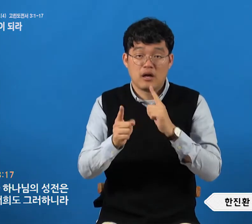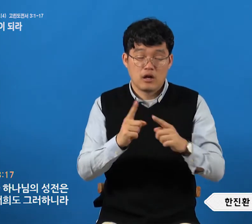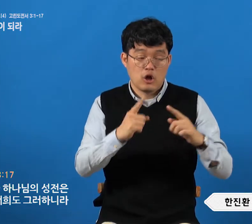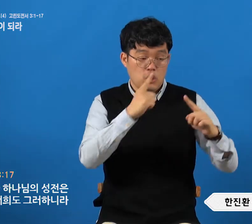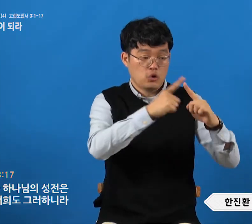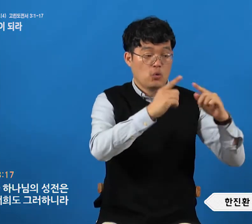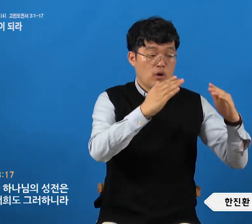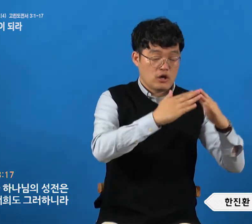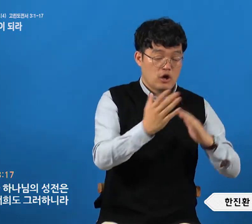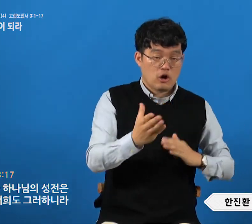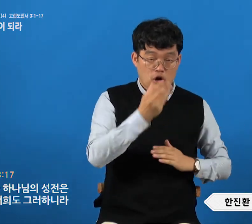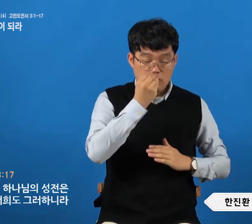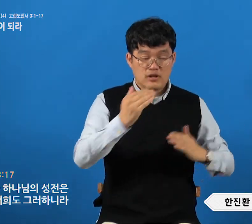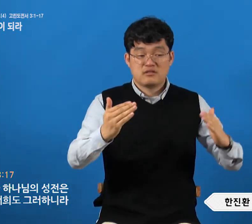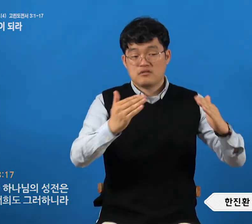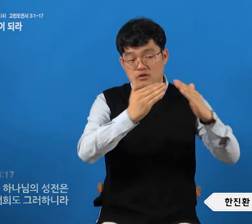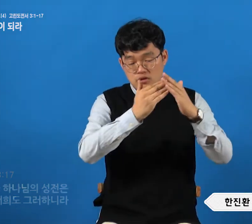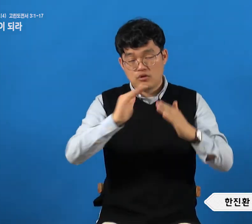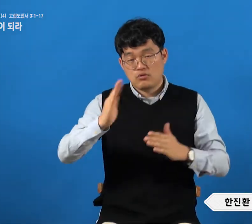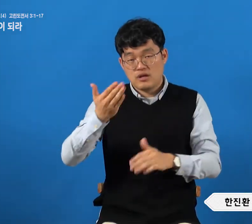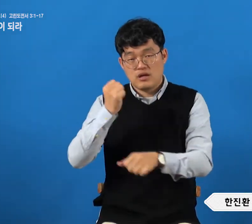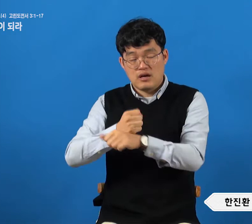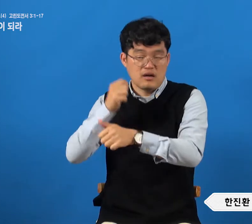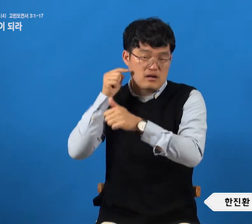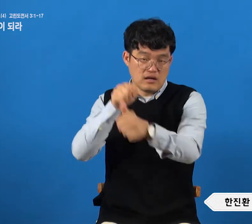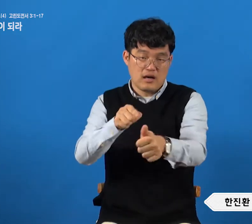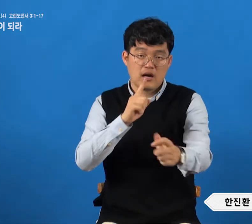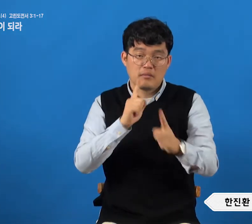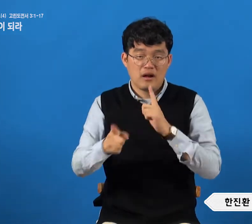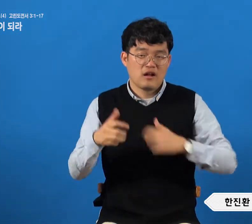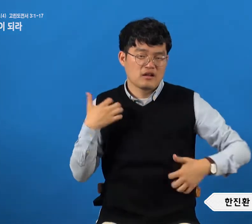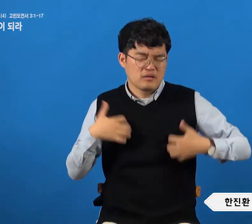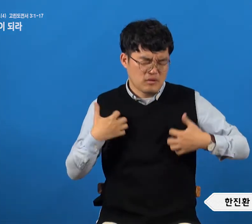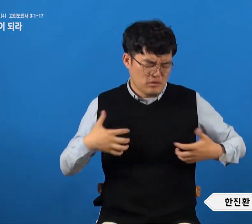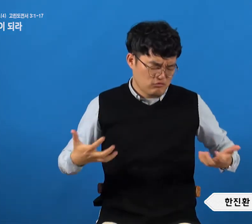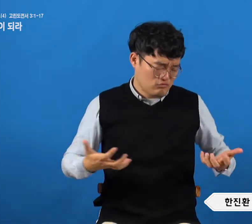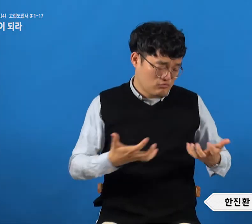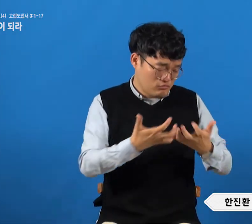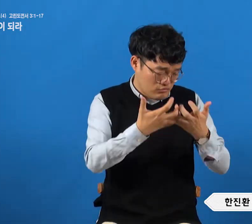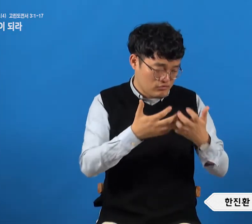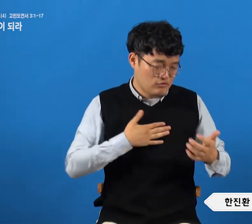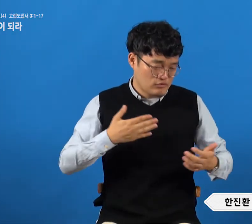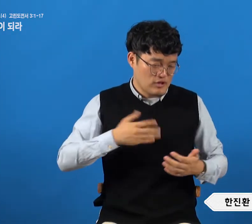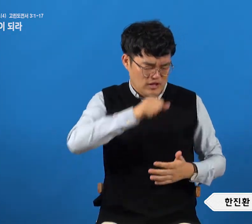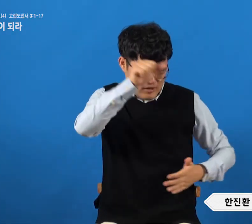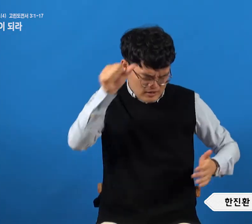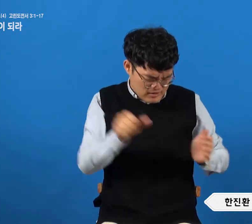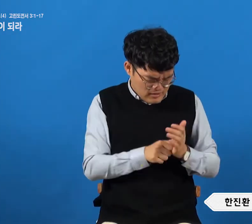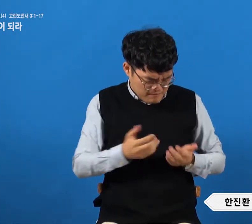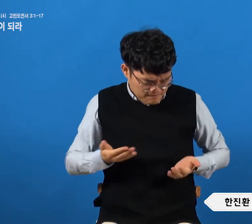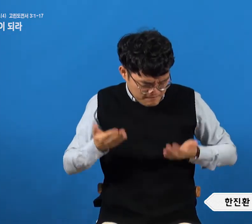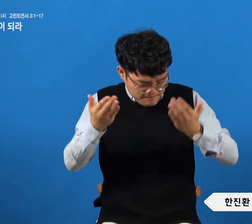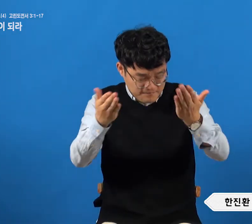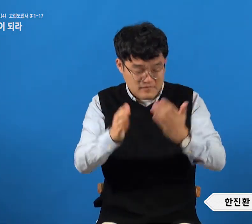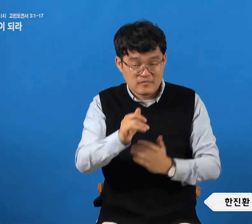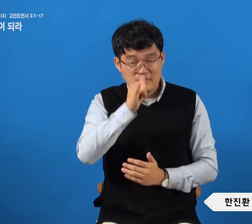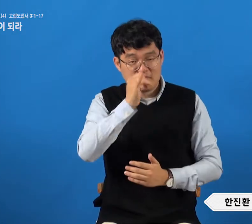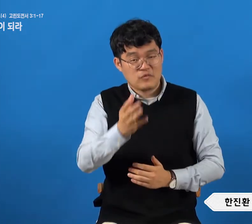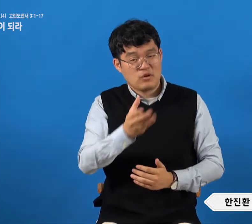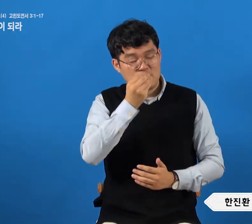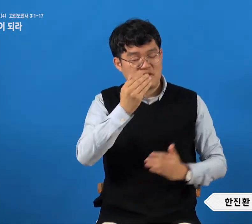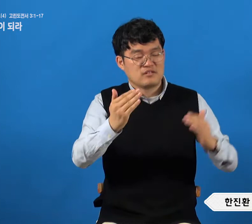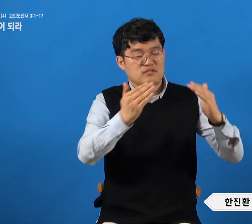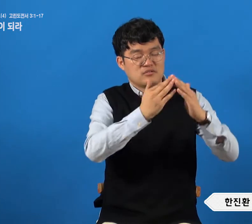말씀이지요. 기쁨이 넘치는 내 뼈를 묻을 수 있는 그런 거룩한 성전이 되게